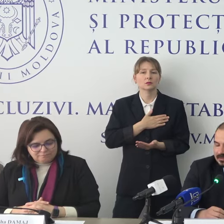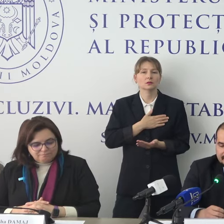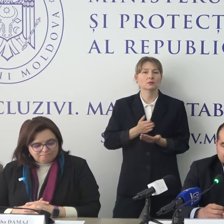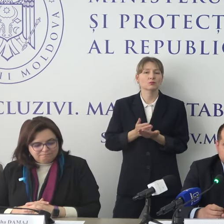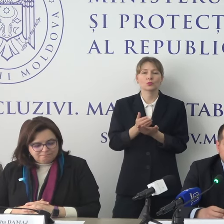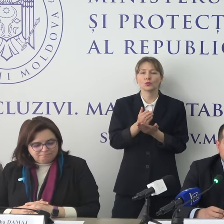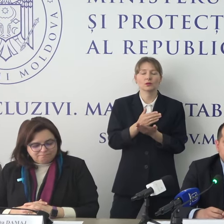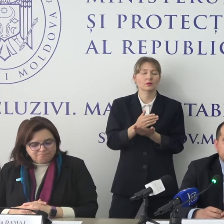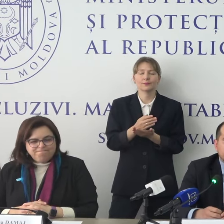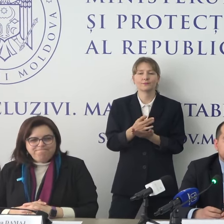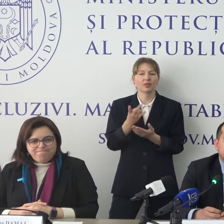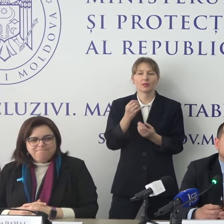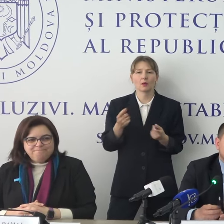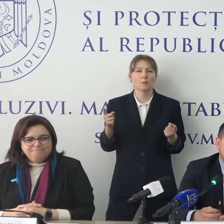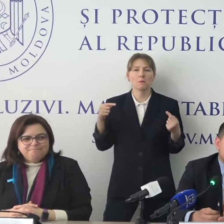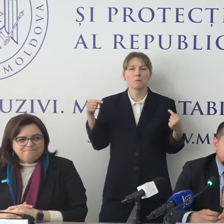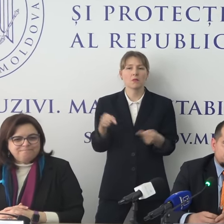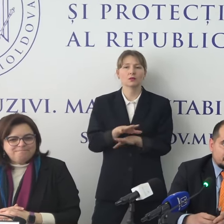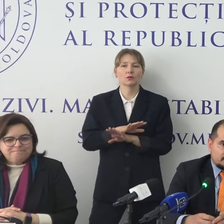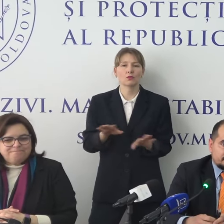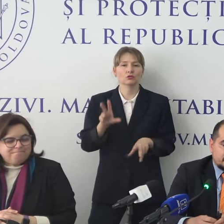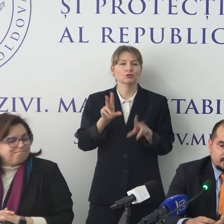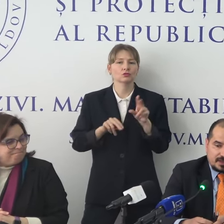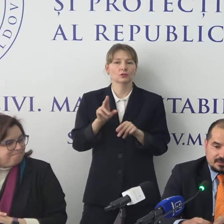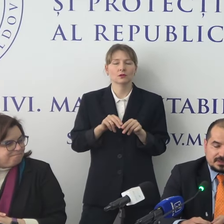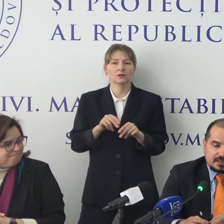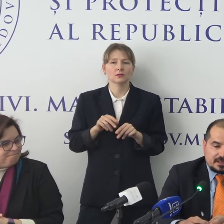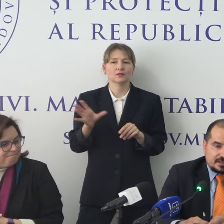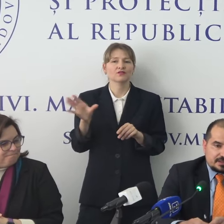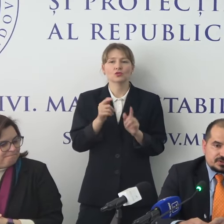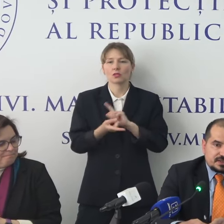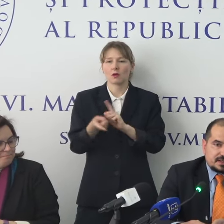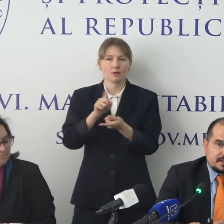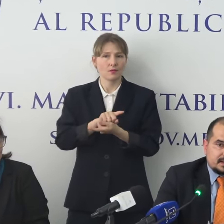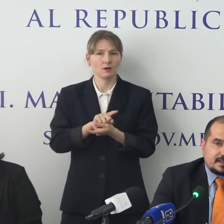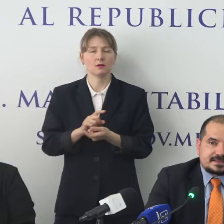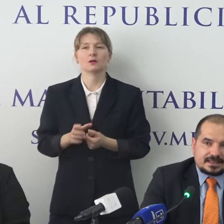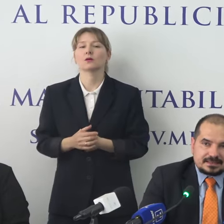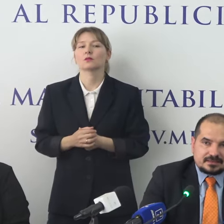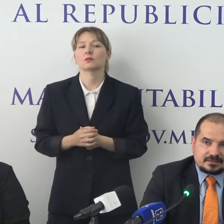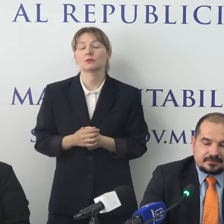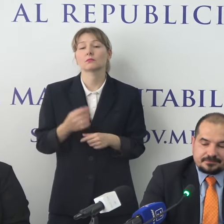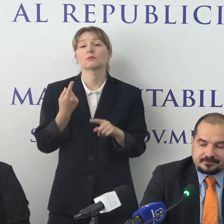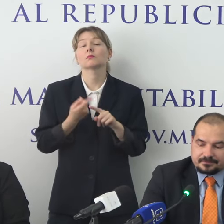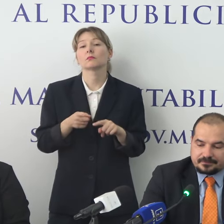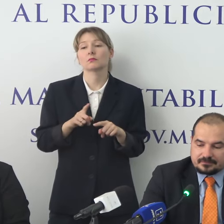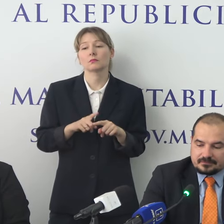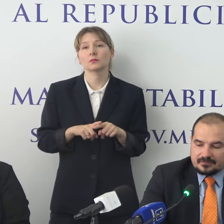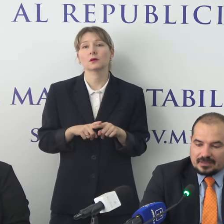diferit de ceea ce spunem și de valorile pe care noi le propagăm. Și, în esență,